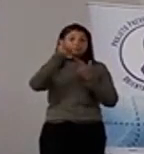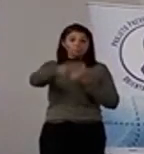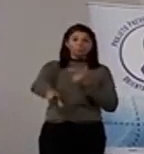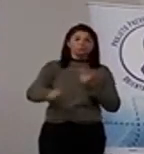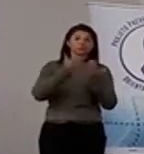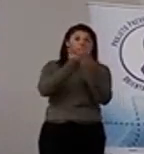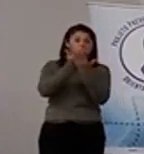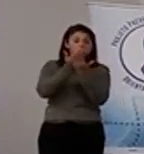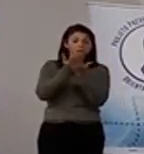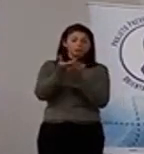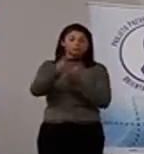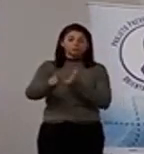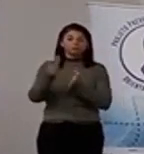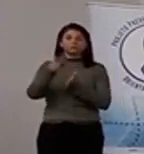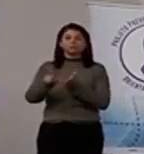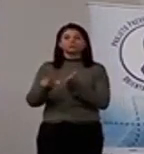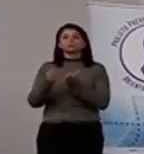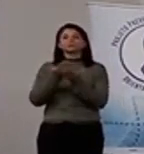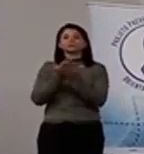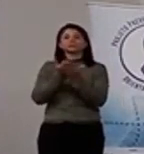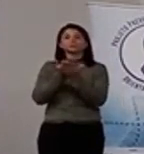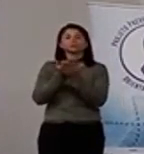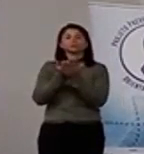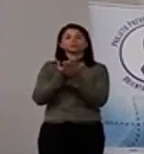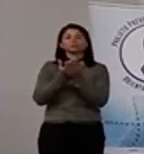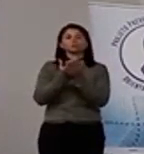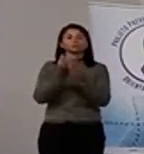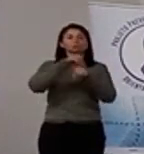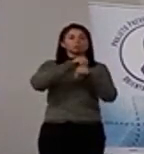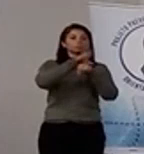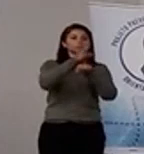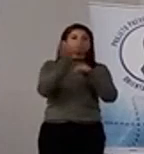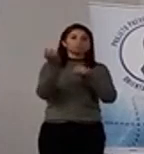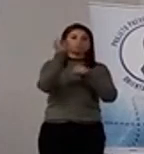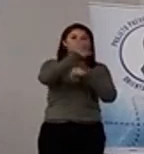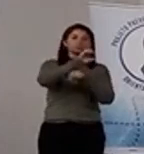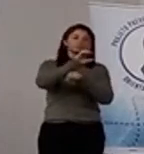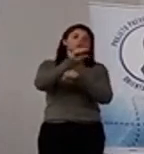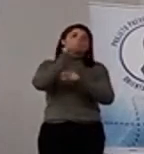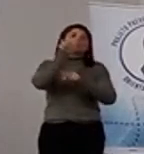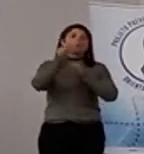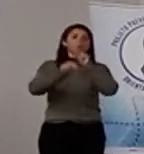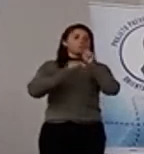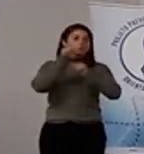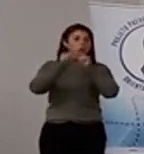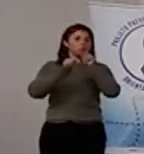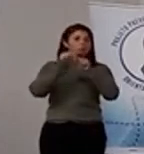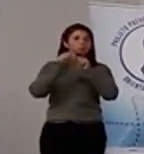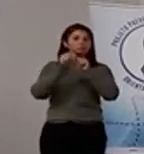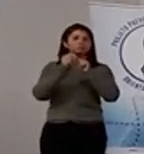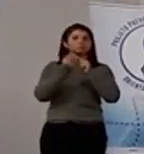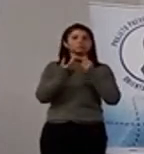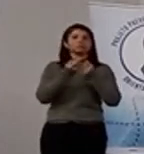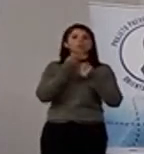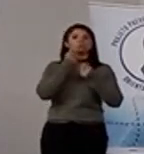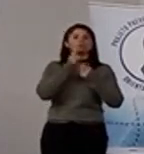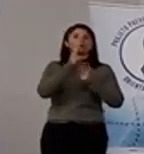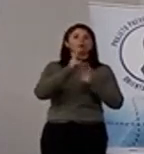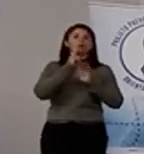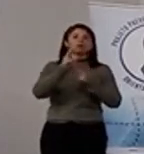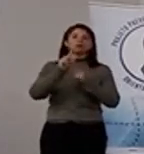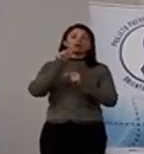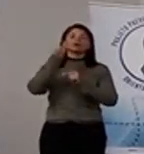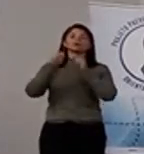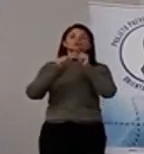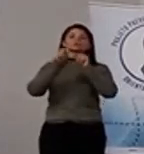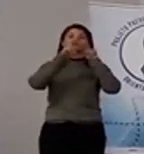para o Dravet, tem muito estudo publicado, pequenos números de pacientes mais publicados, e alguns relatos de casos que talvez para a síndrome de